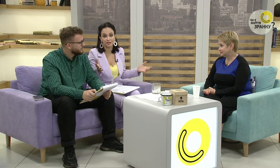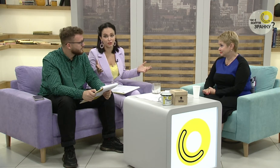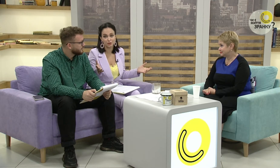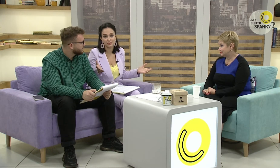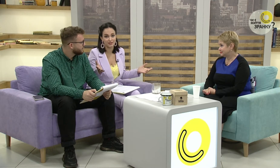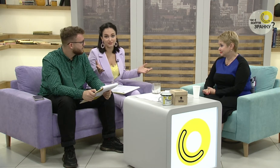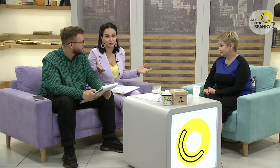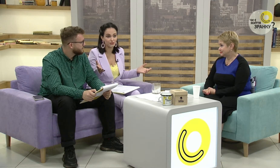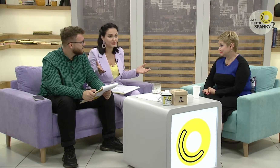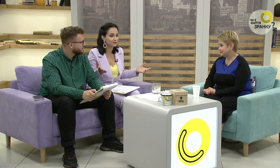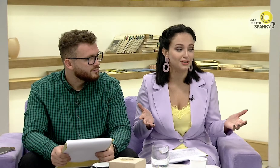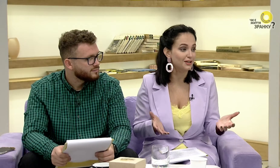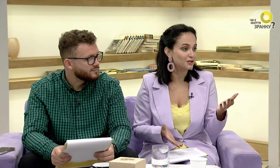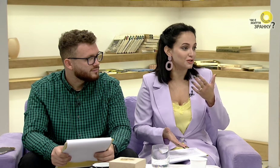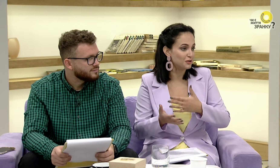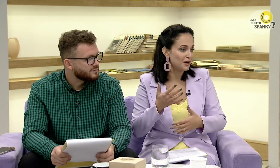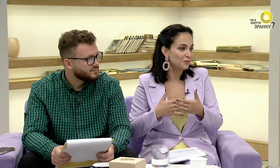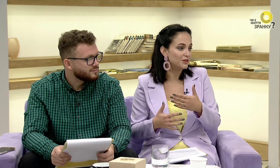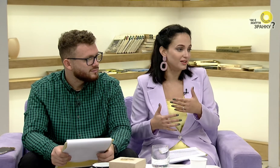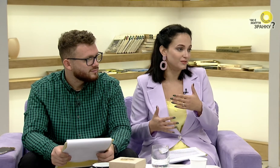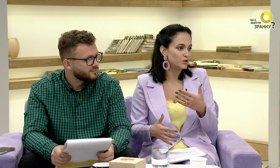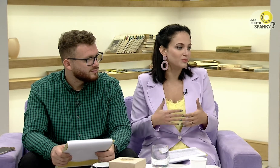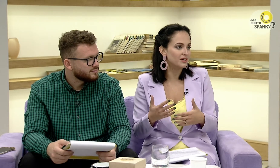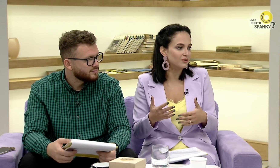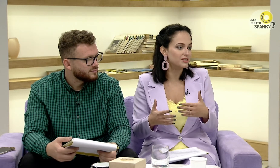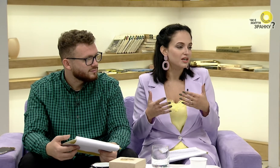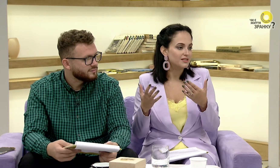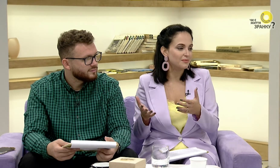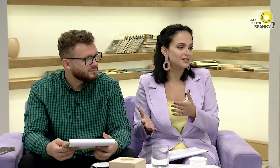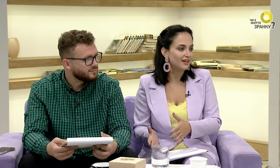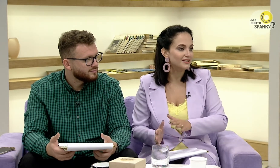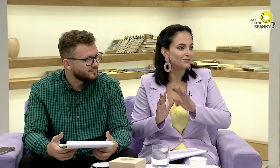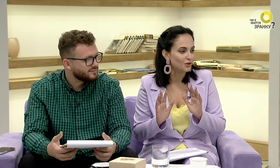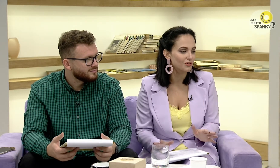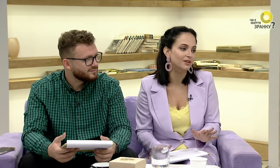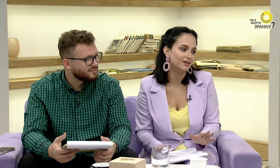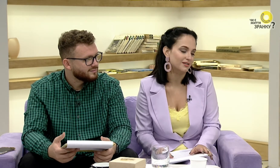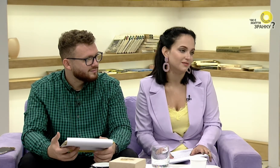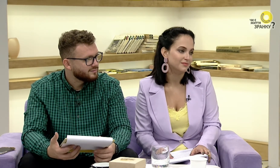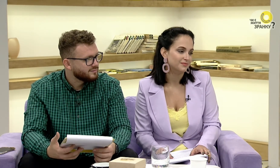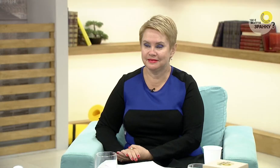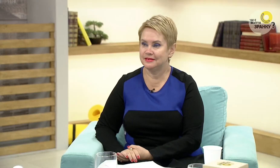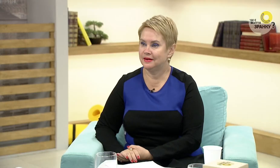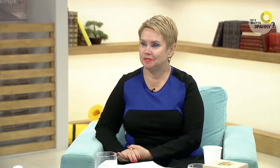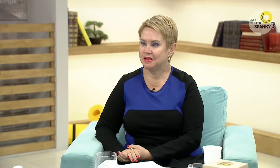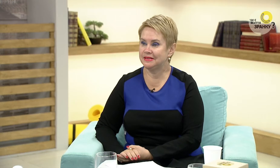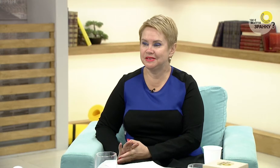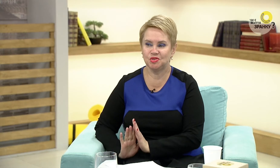наших кореспондентів та журналістів якісь слова оминати. В чому взагалі ось саме складність в новинах? Нет, мне-то ничего